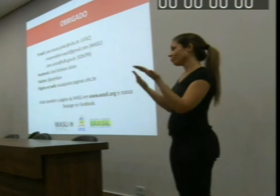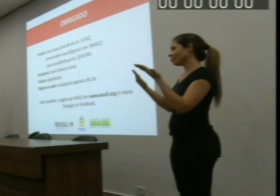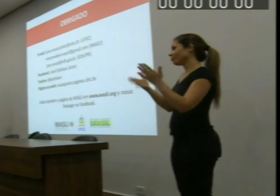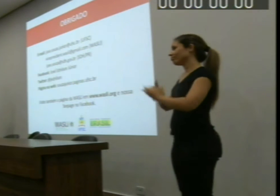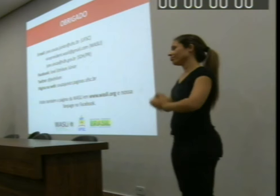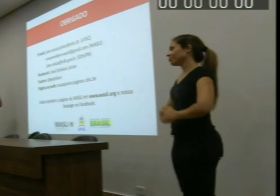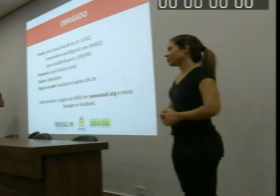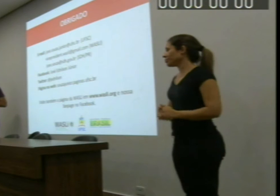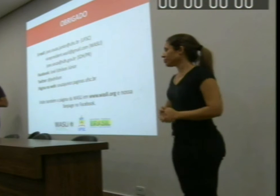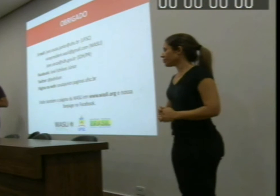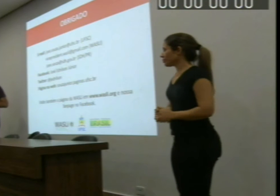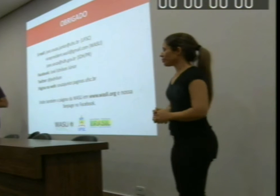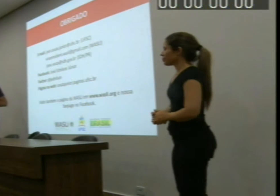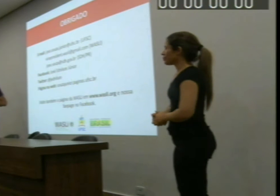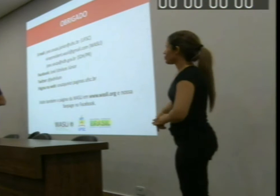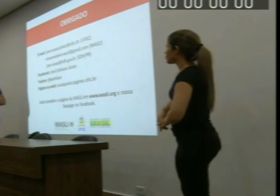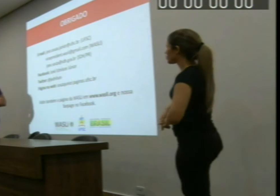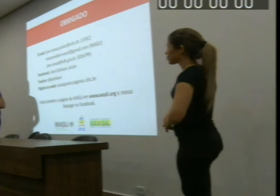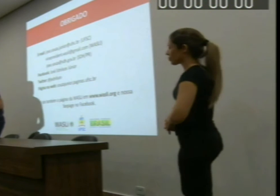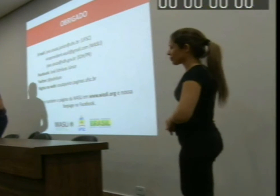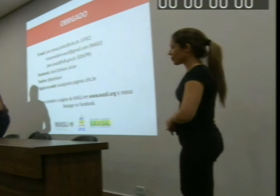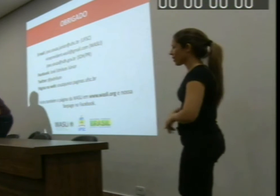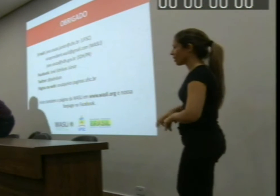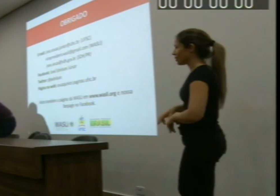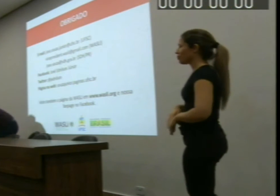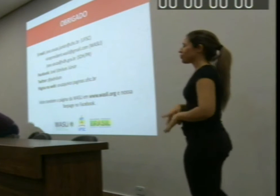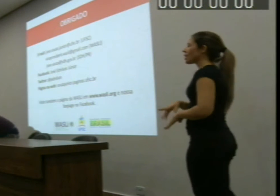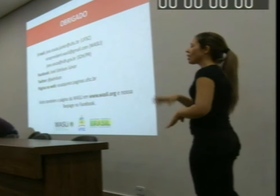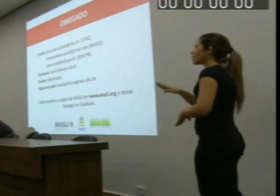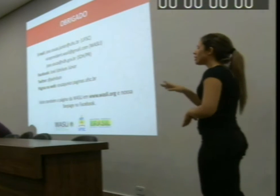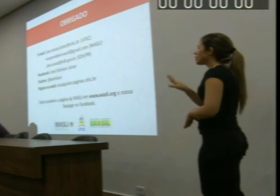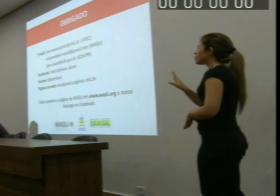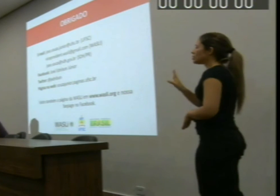você já trabalha com esse vou sentar um